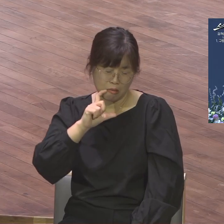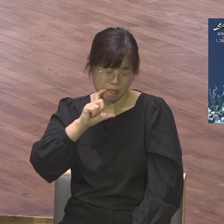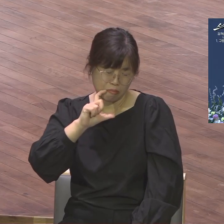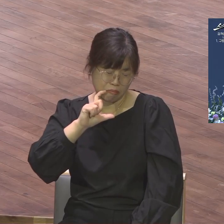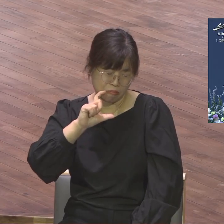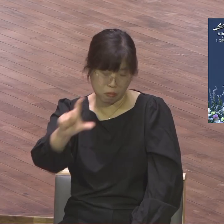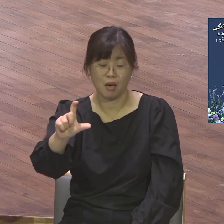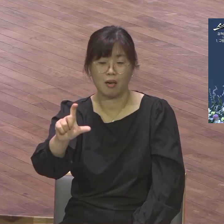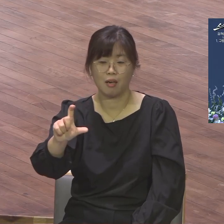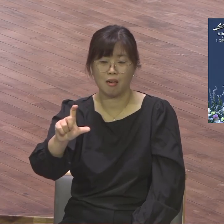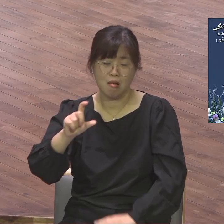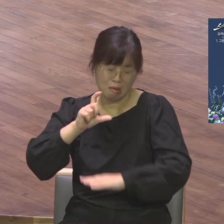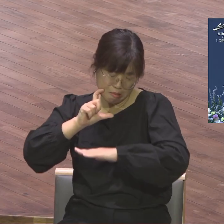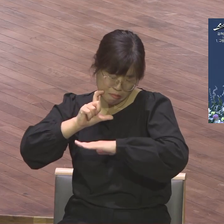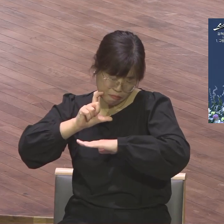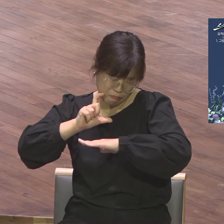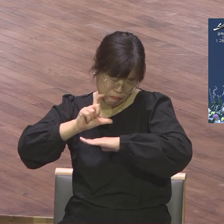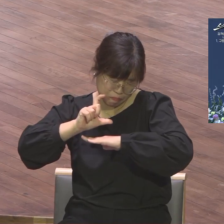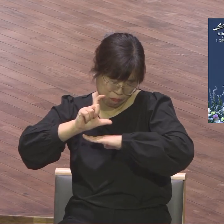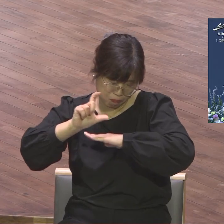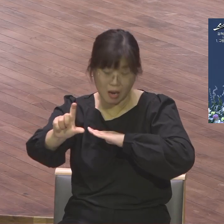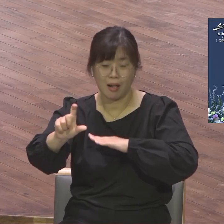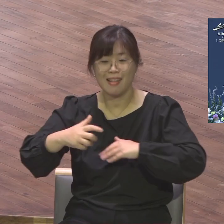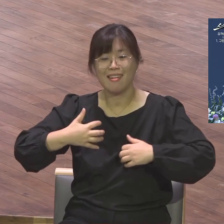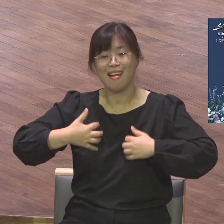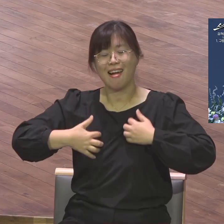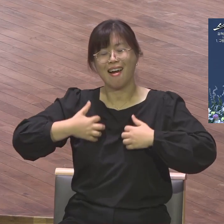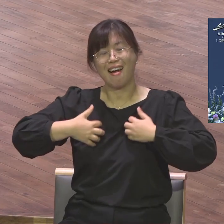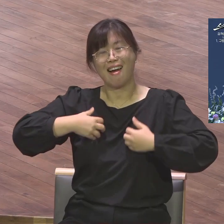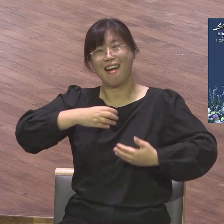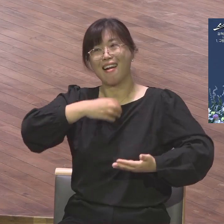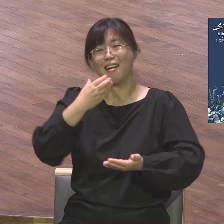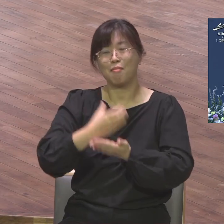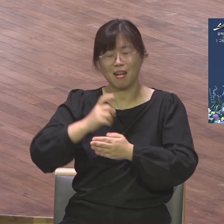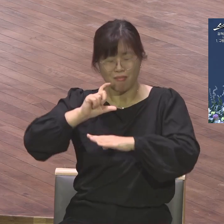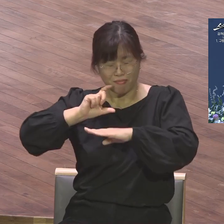너희가 기쁨으로 구원의 우물들에서 물을 기르리라.